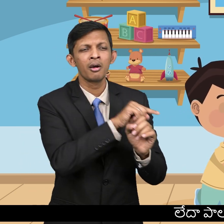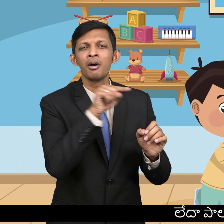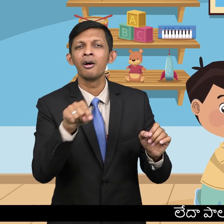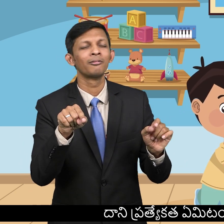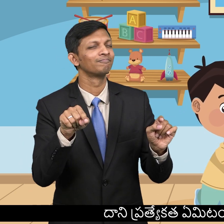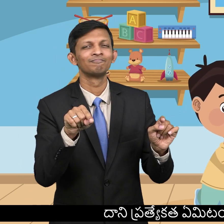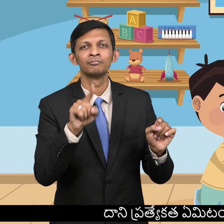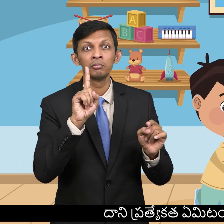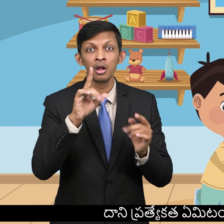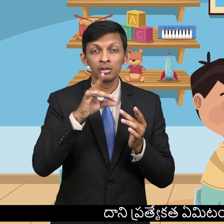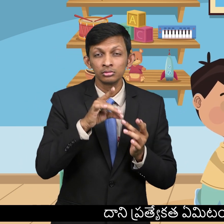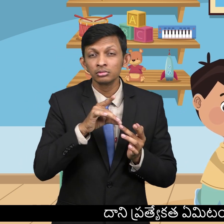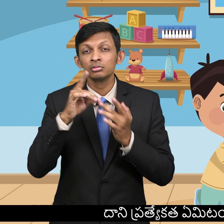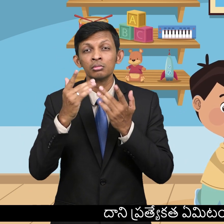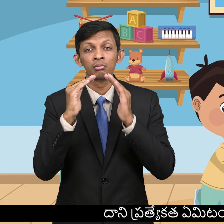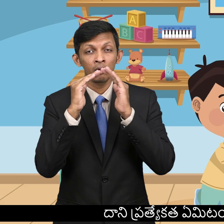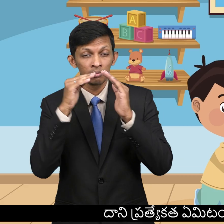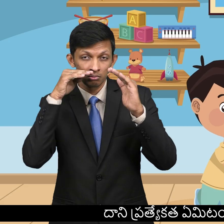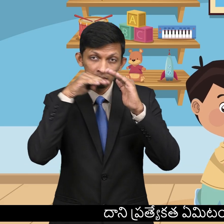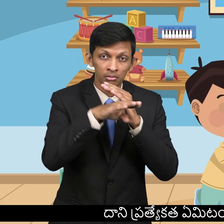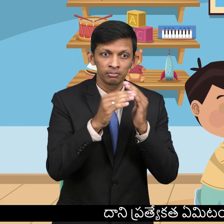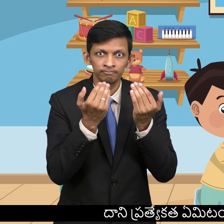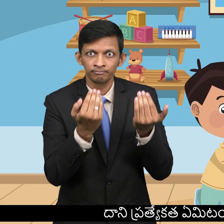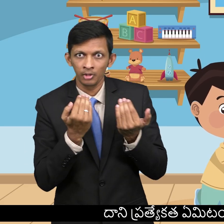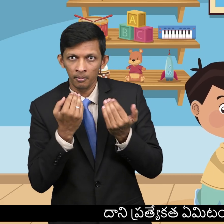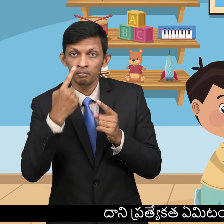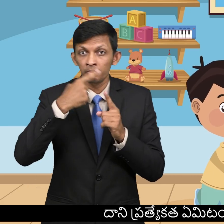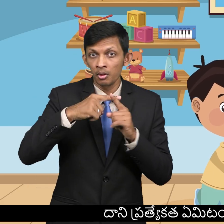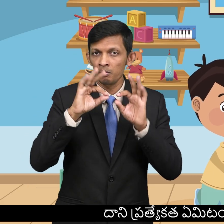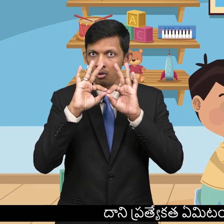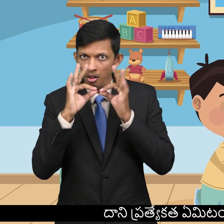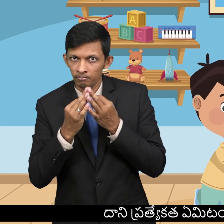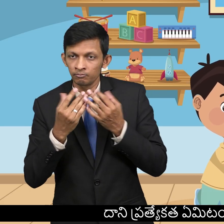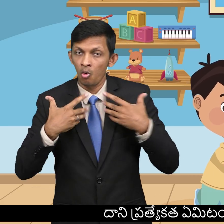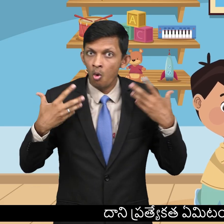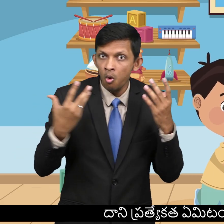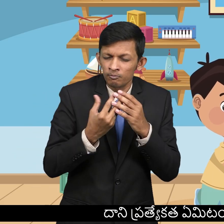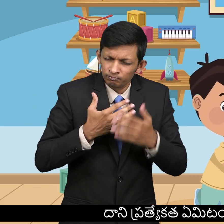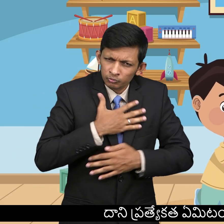చేసిన దాని ప్రత్యేకత ఏమిటంటే వీటిలో ప్రజలు నివసిస్తారు.